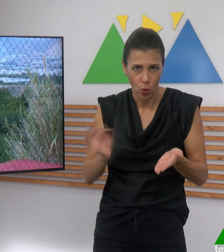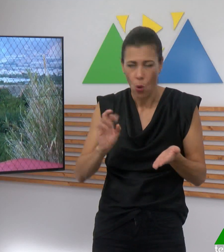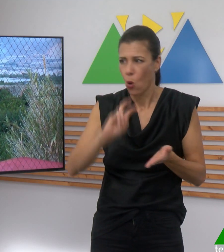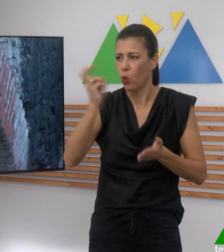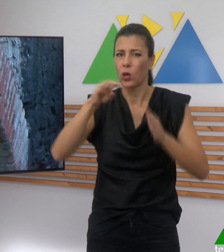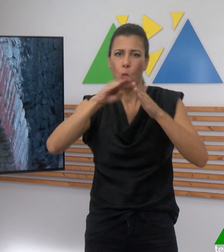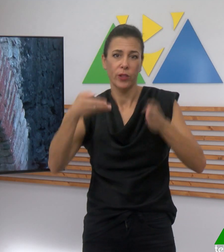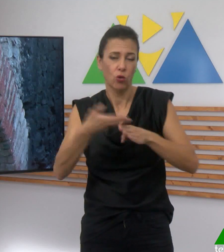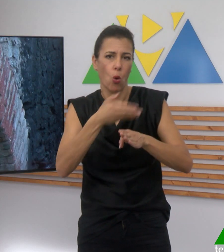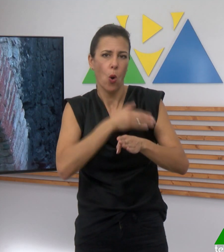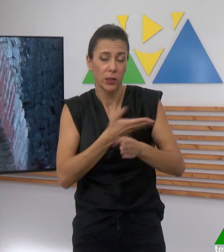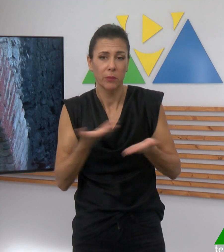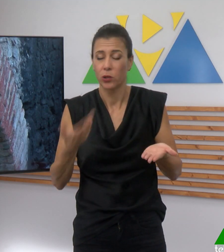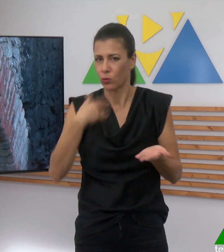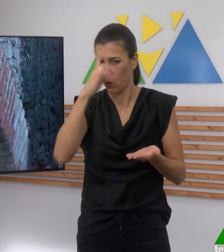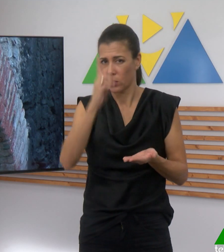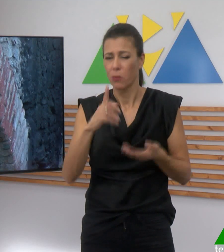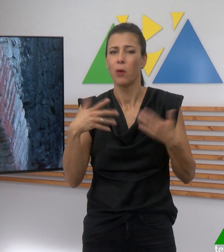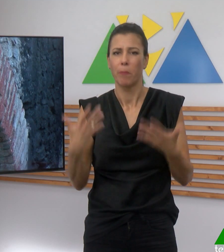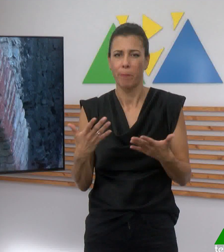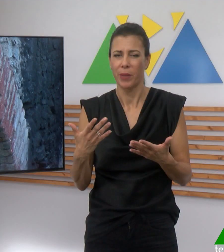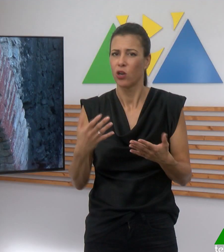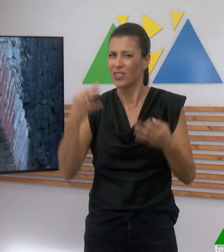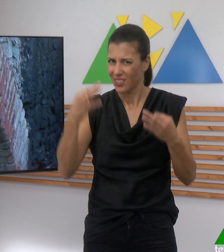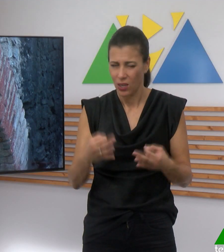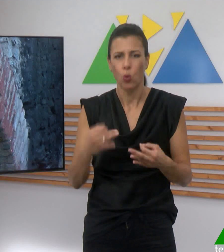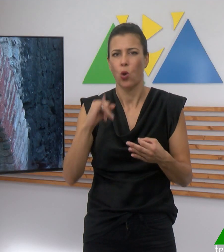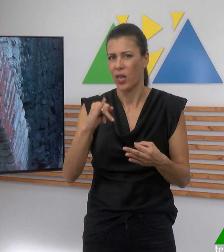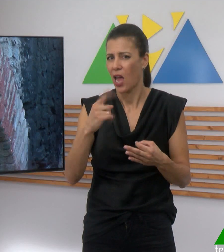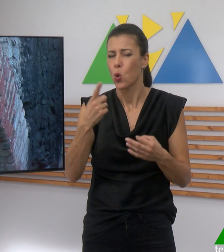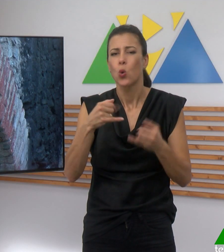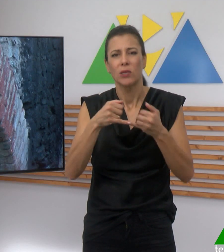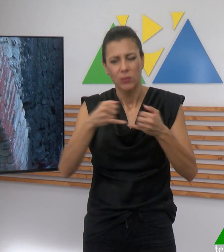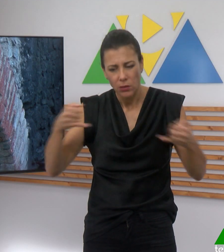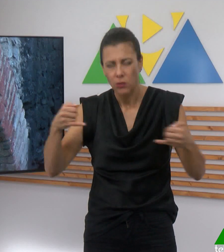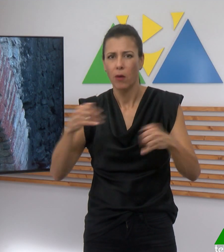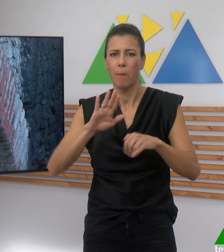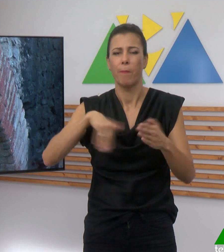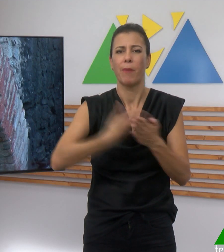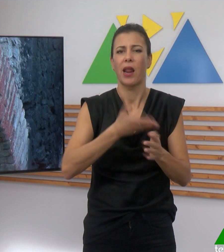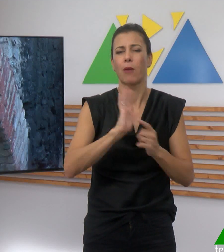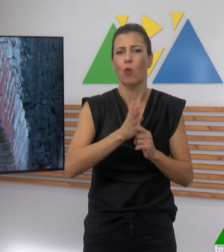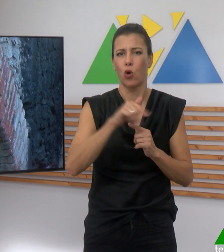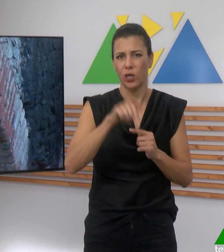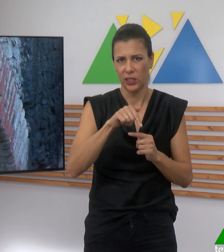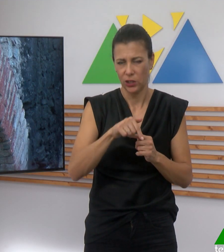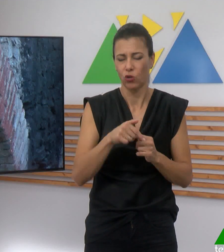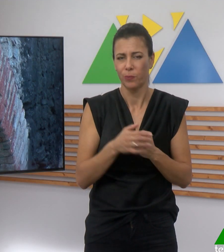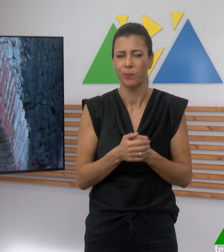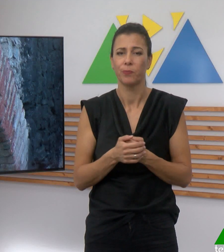anterior pero evidentemente debieron tener un sistema de conducción de agua hasta el molino de de liña El caso es